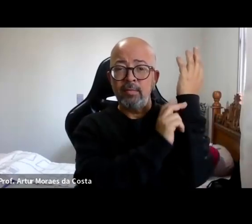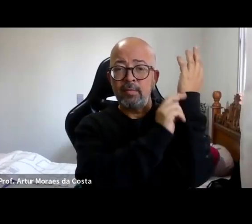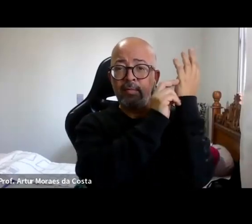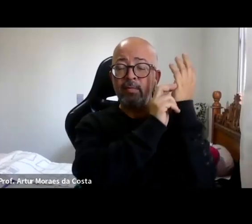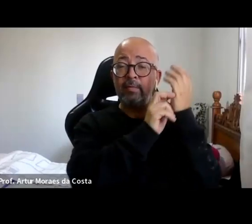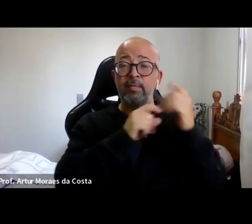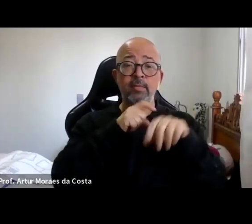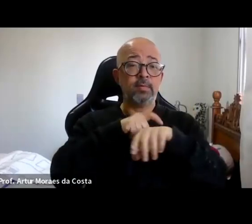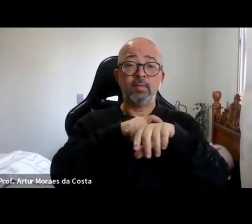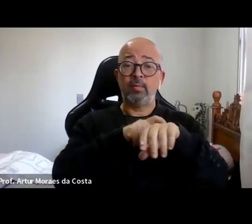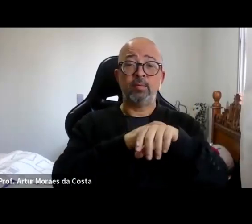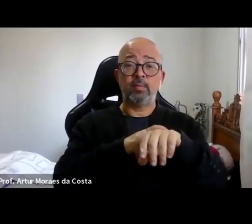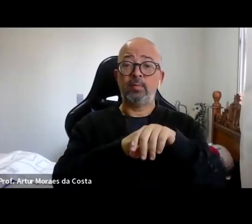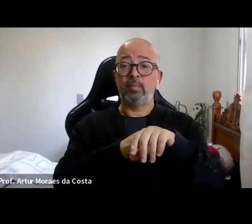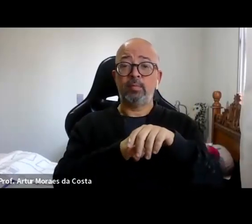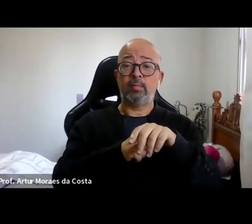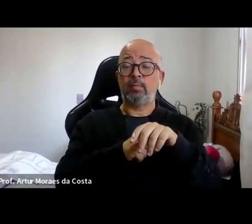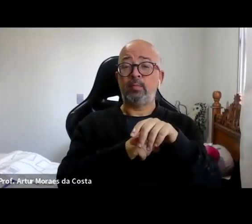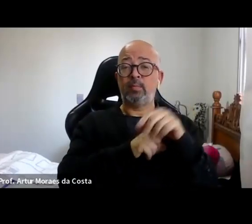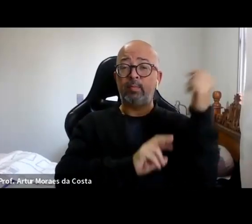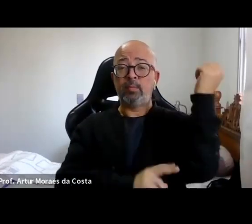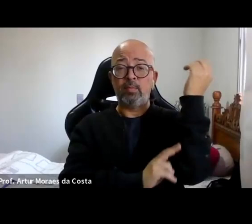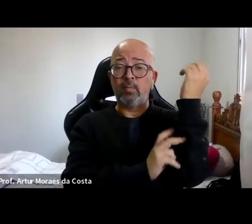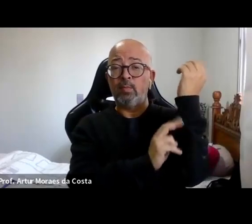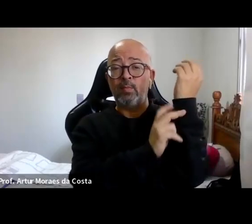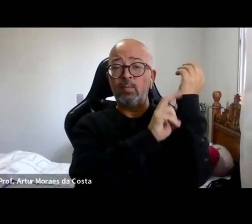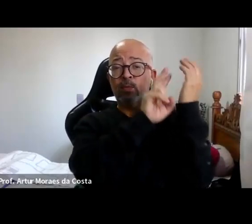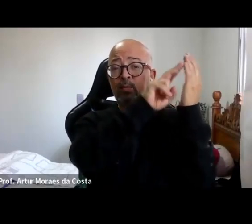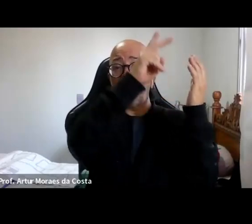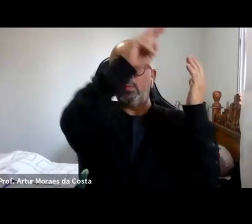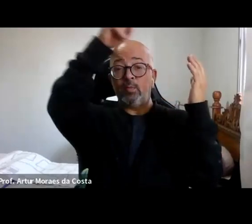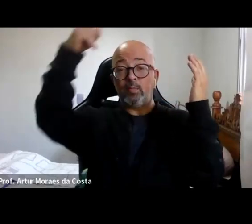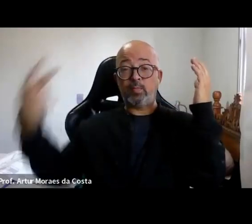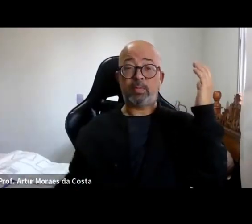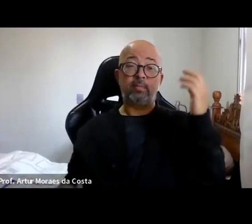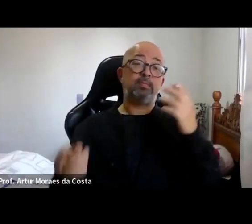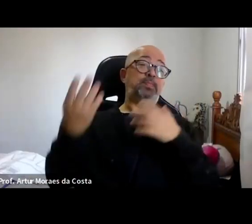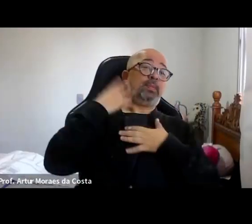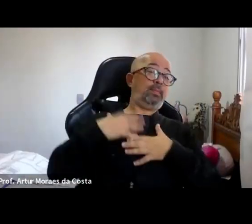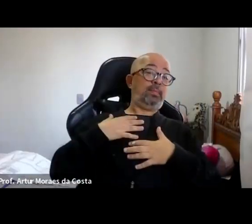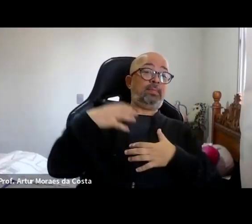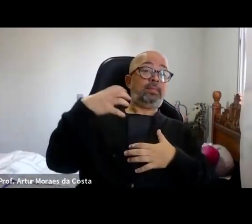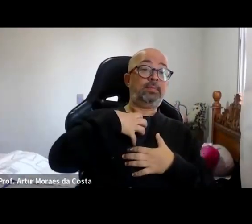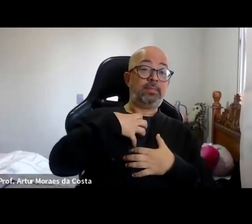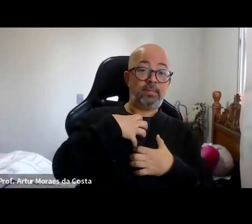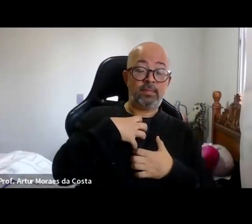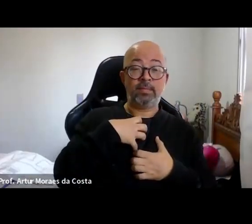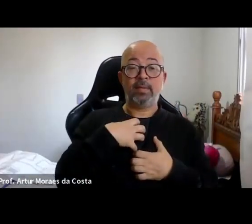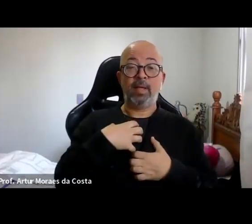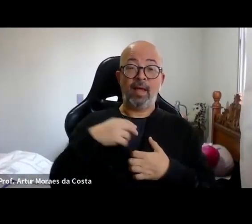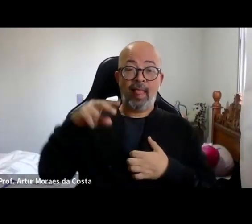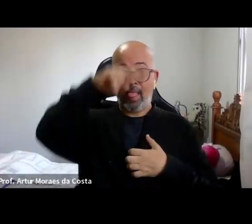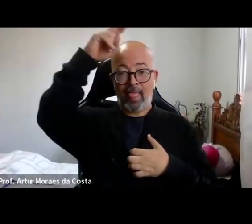las las hojas rompiéndose a medida que viene la Iguana y lo que hizo María José fue darle un empujón a la persona